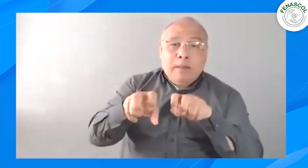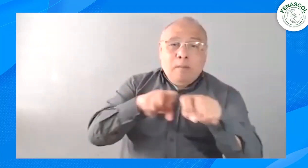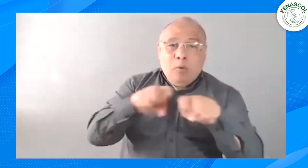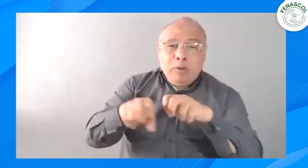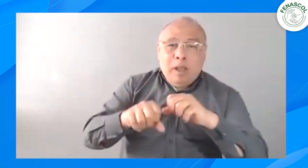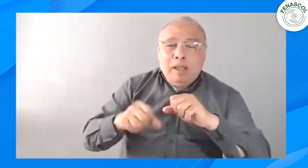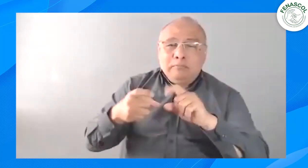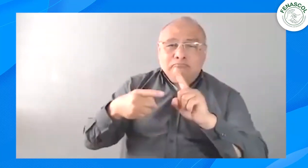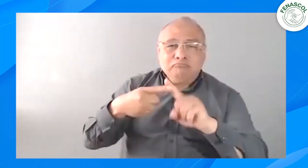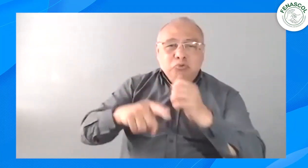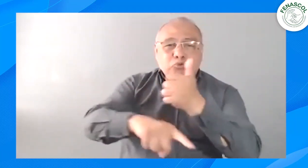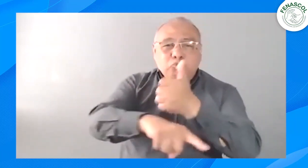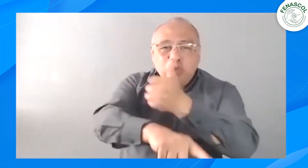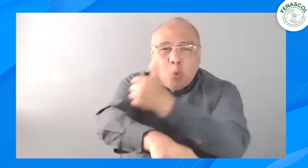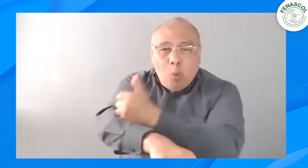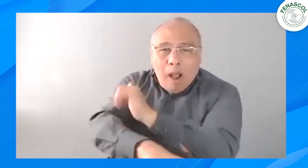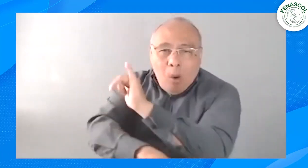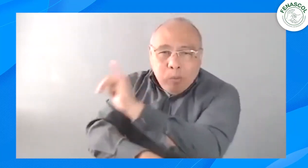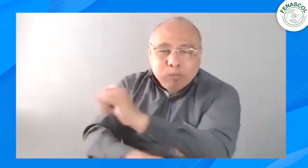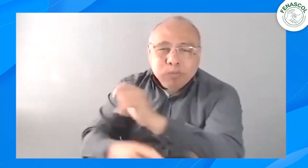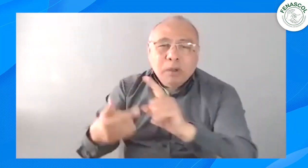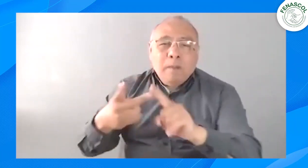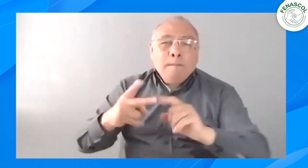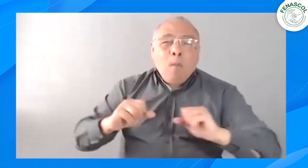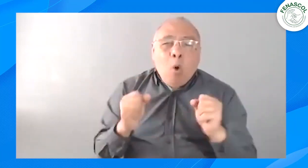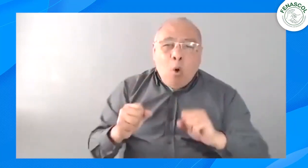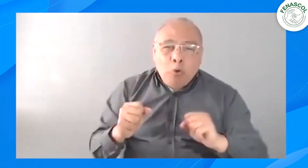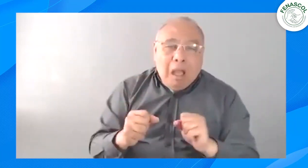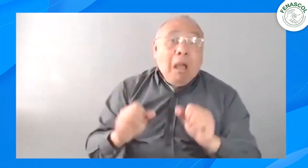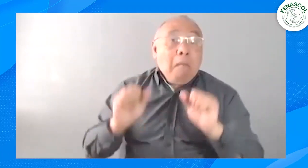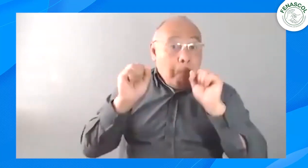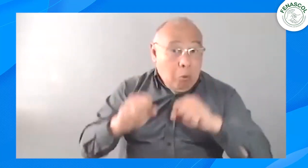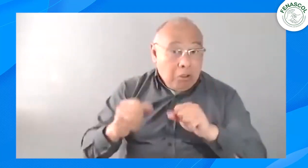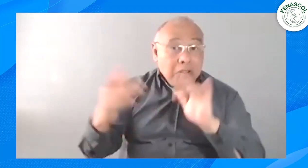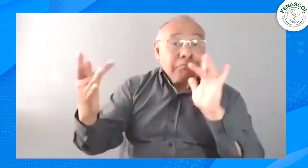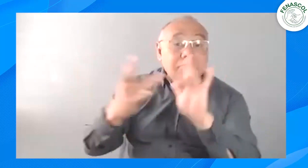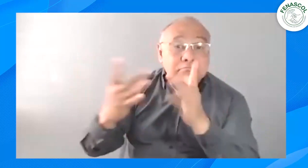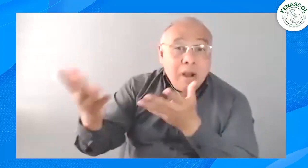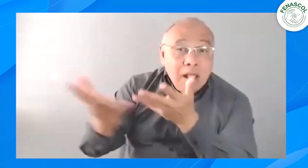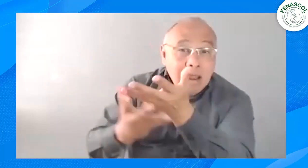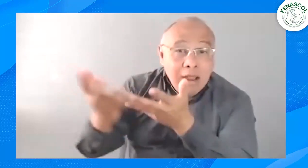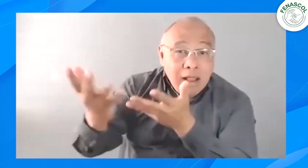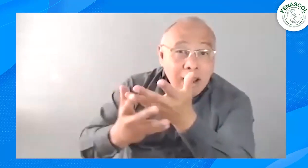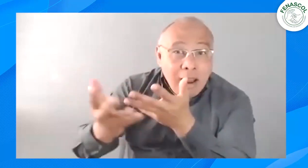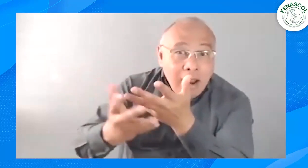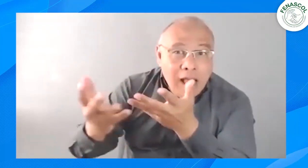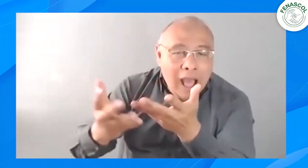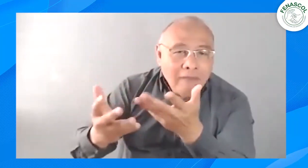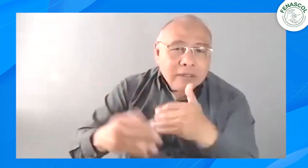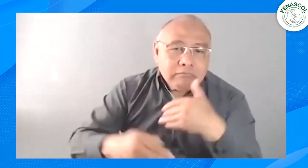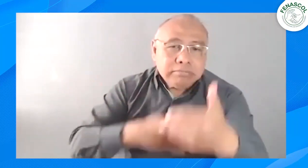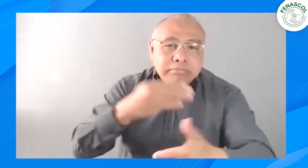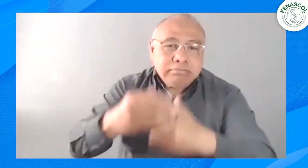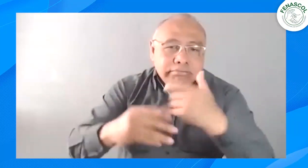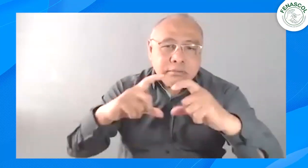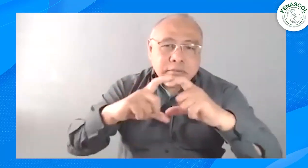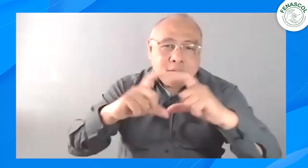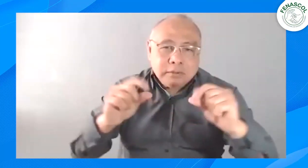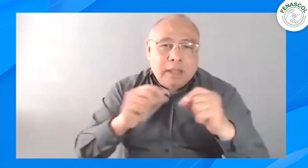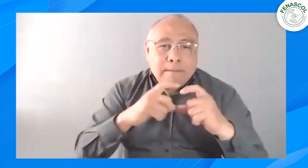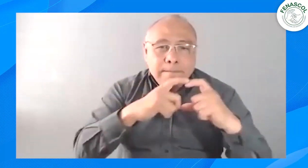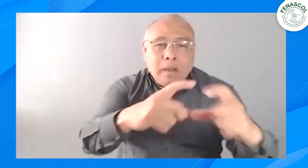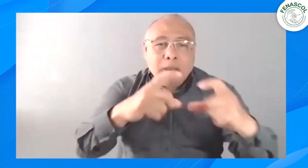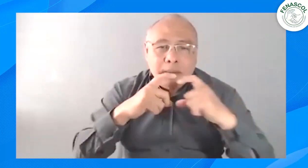ha contactado la una con la otra acá en bogotá pues tenemos en la localidad de suba tenemos otras secretarías